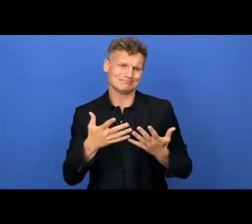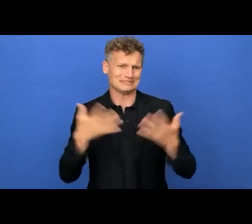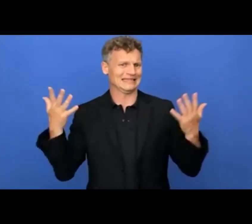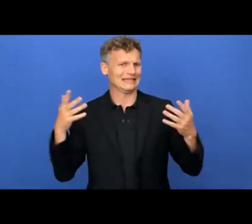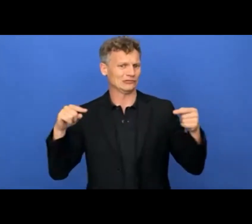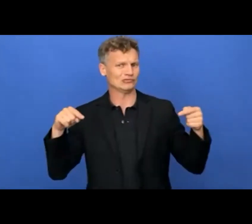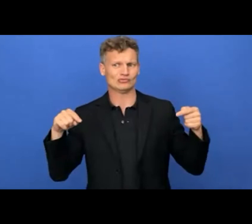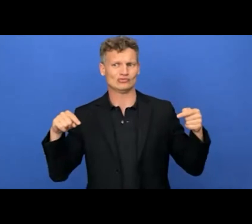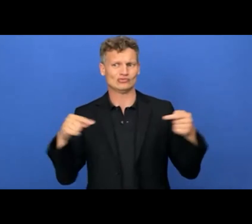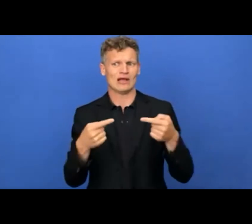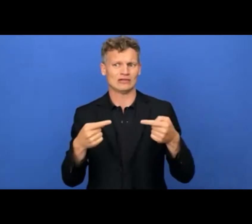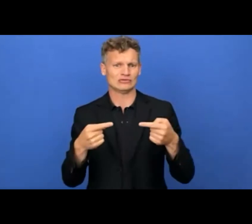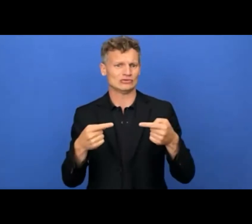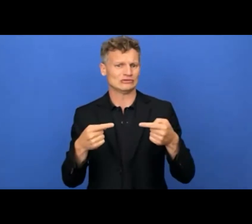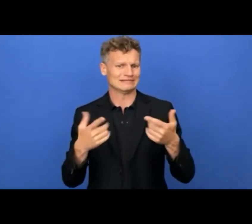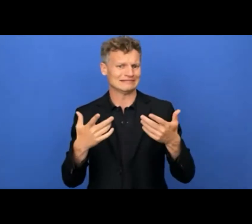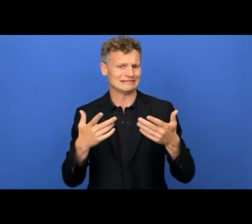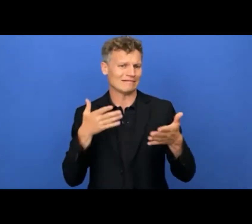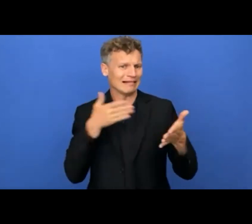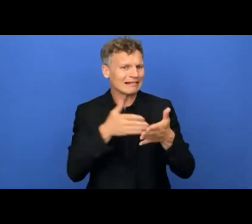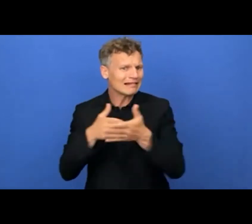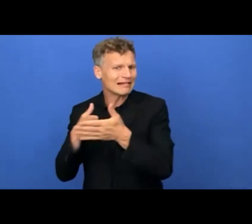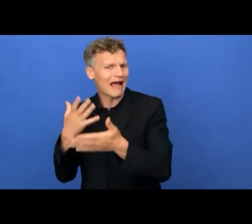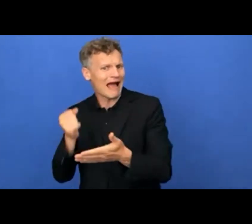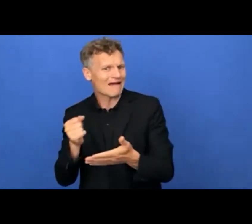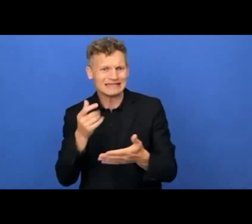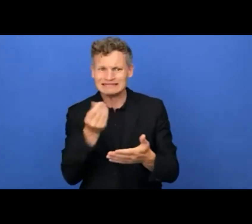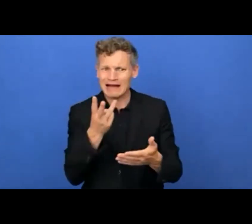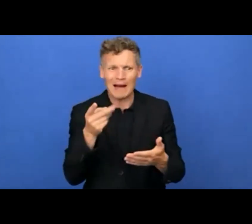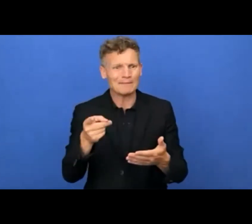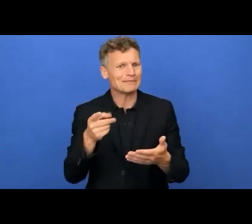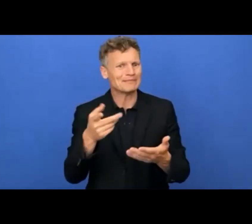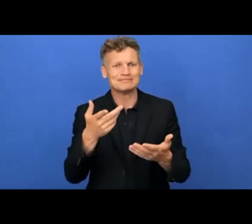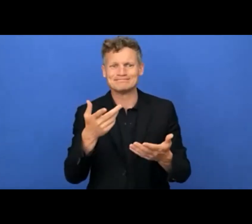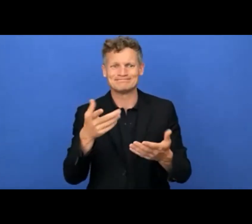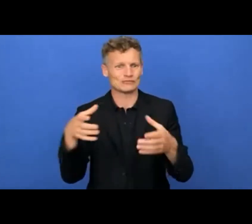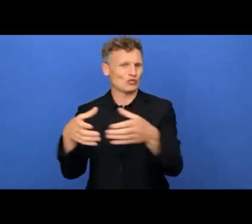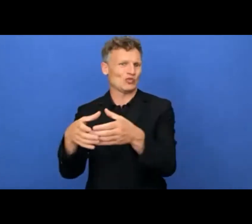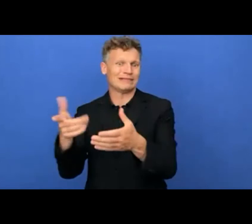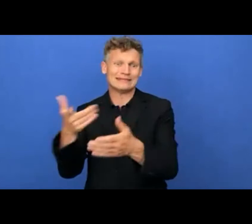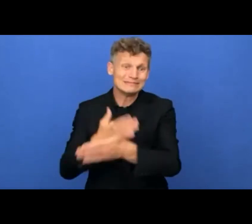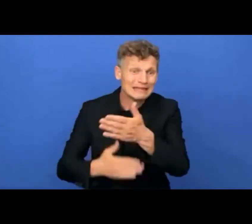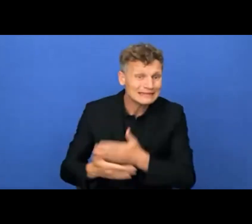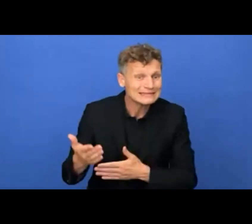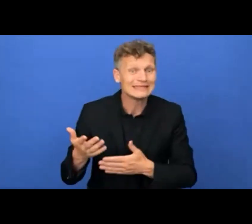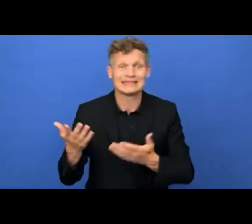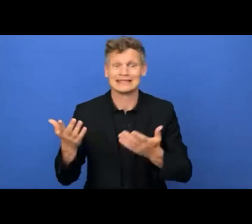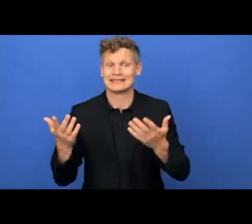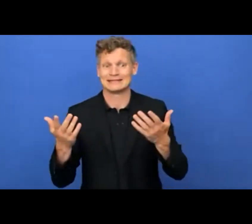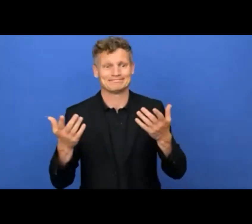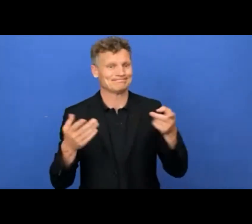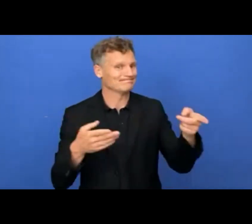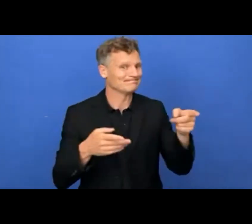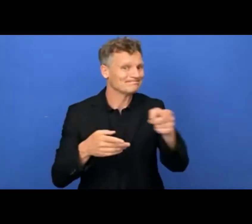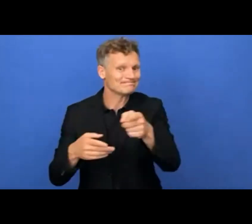pas que l'arbre cache la forêt. Il y a encore toutes sortes de défis qui se posent à nous, que l'on n'a pas relevés. notamment les enfants